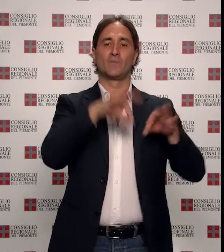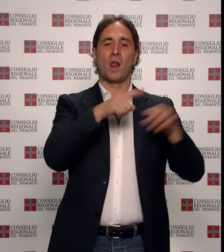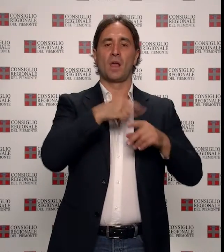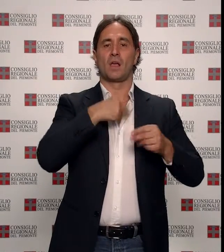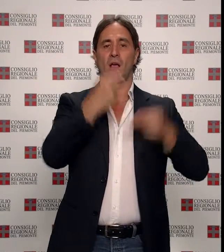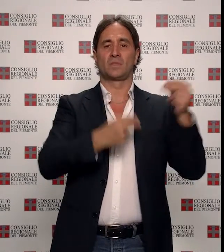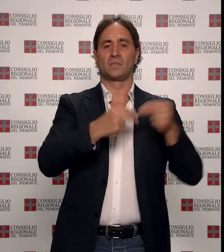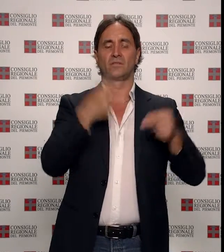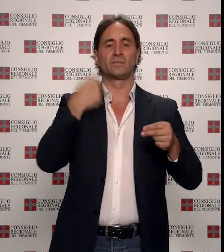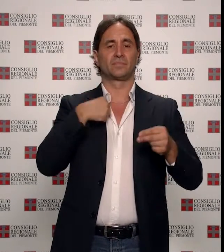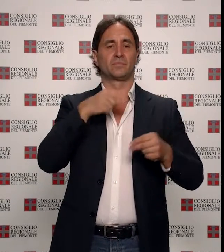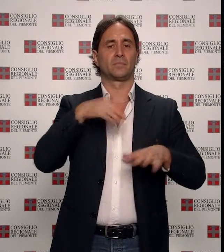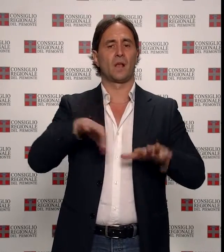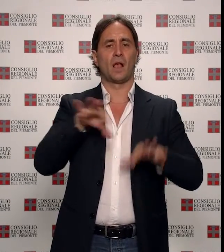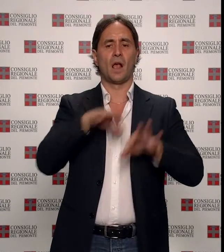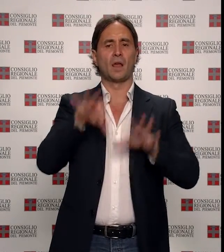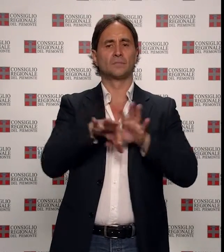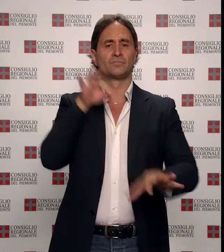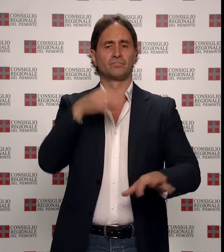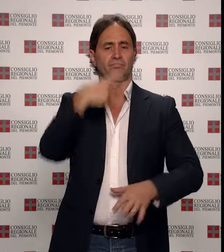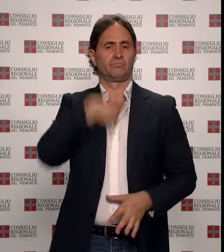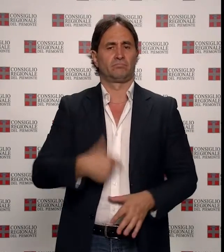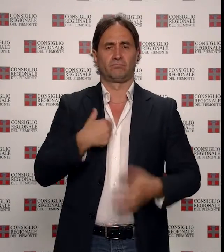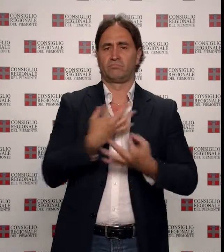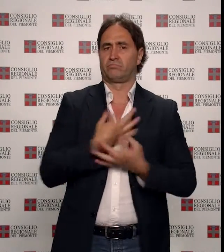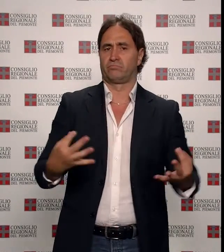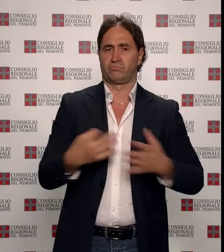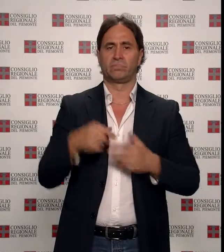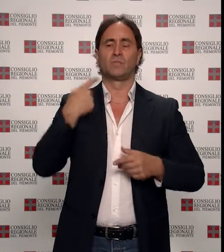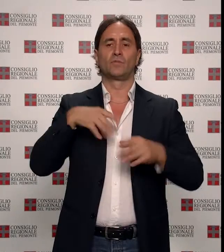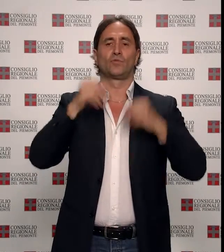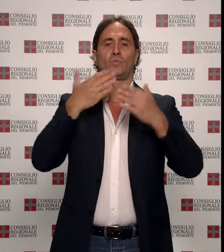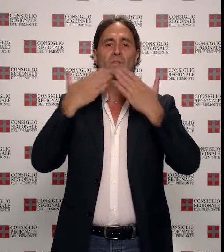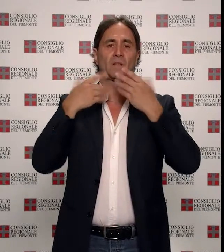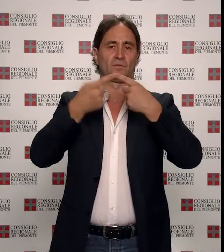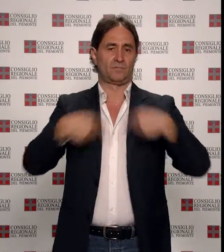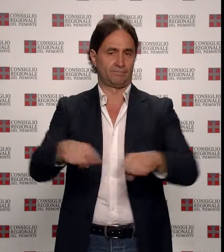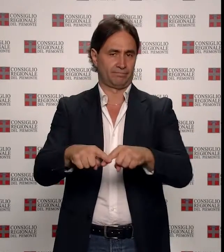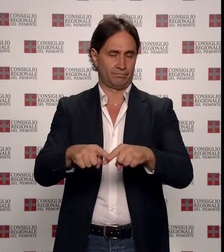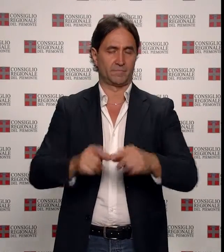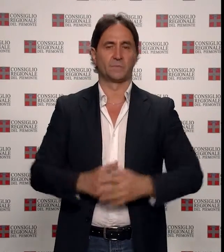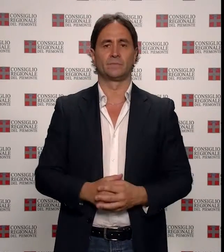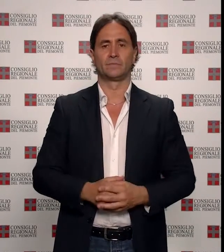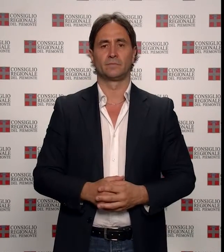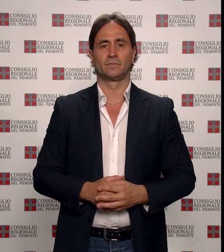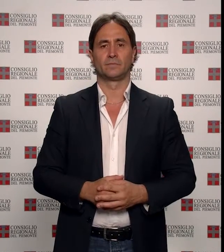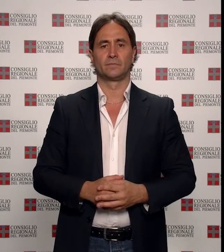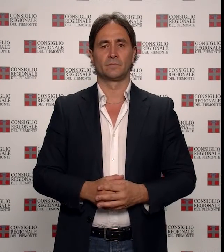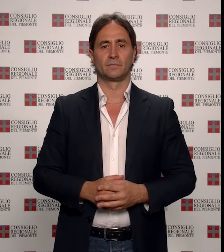sua elezione, si è aperto il dibattito con gli interventi dei gruppi consiliari. Nella stessa seduta del 14